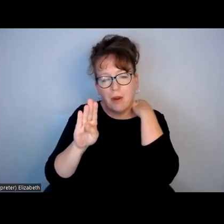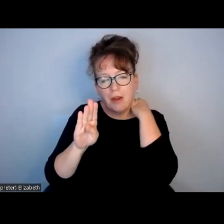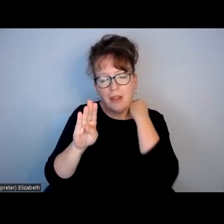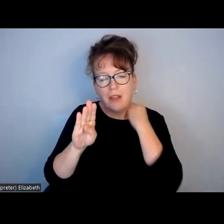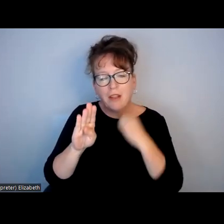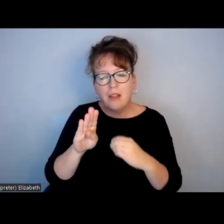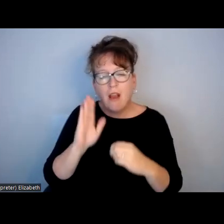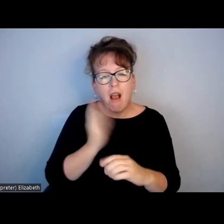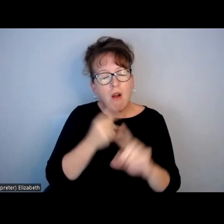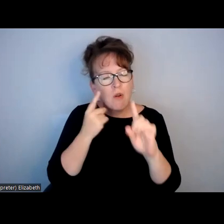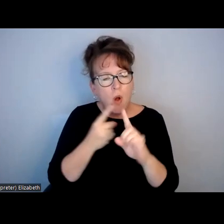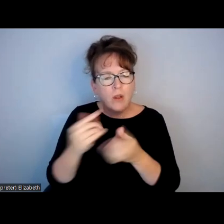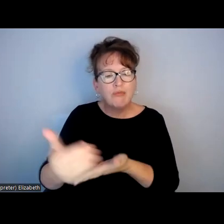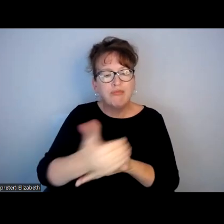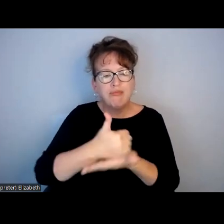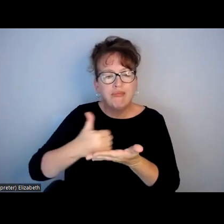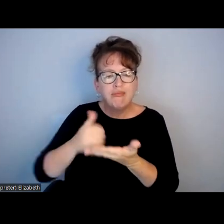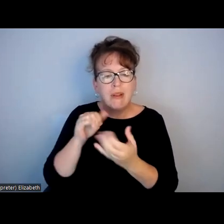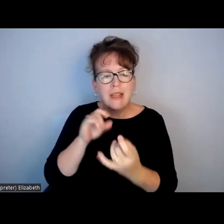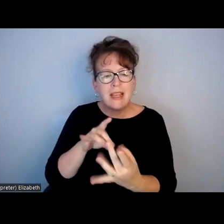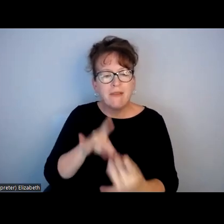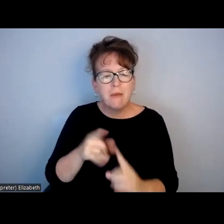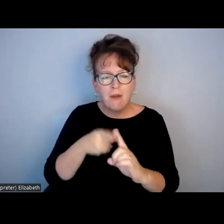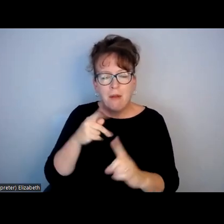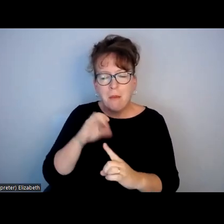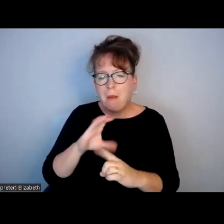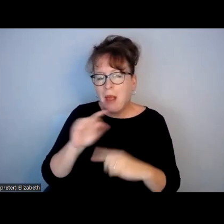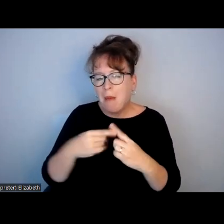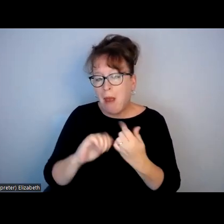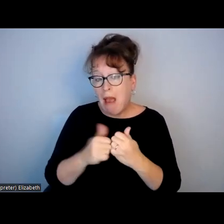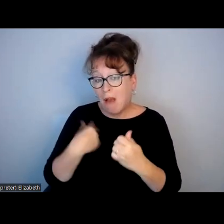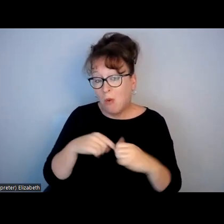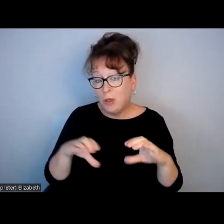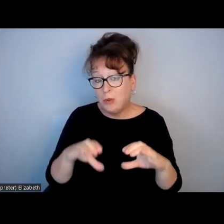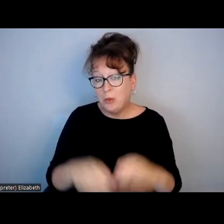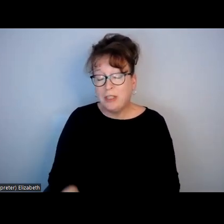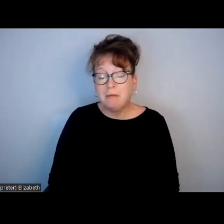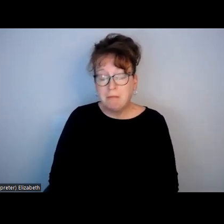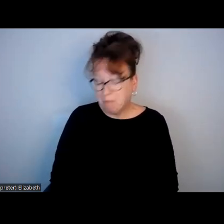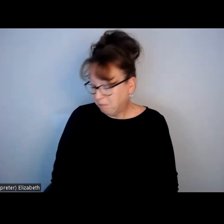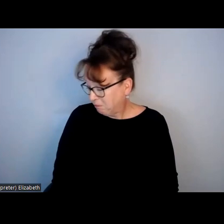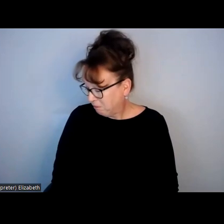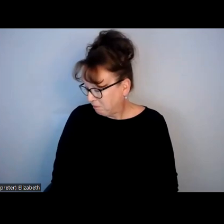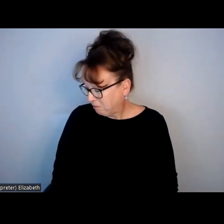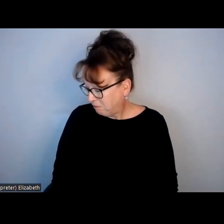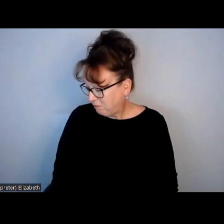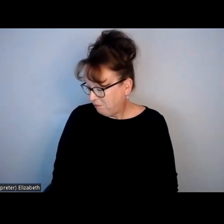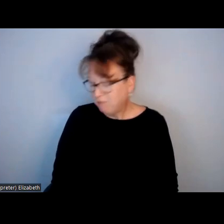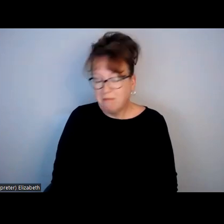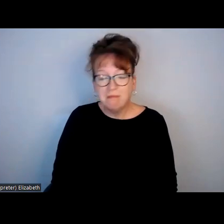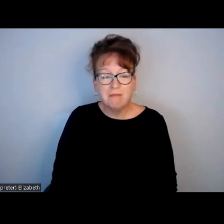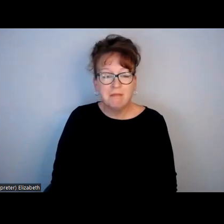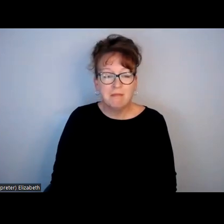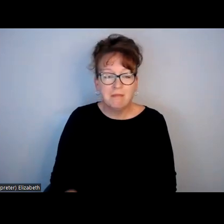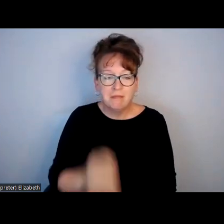febrero donde esperamos recibir eh información por parte del público así